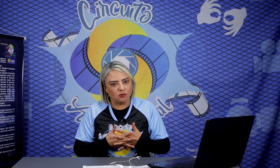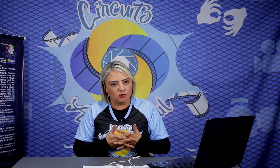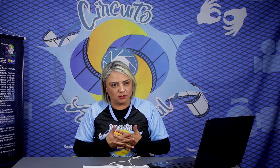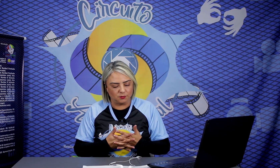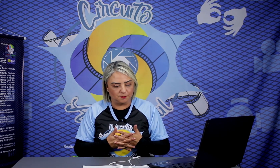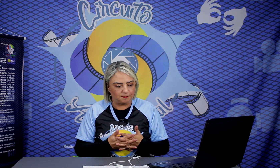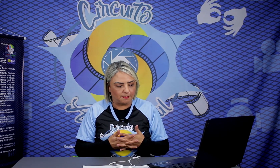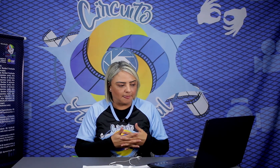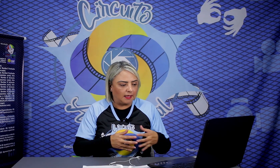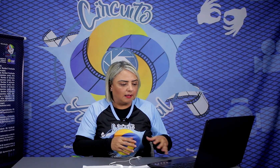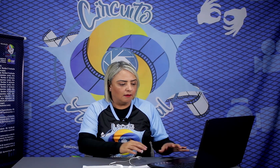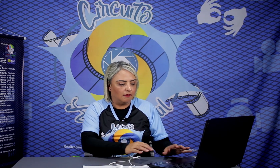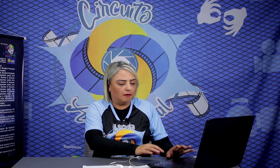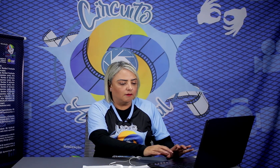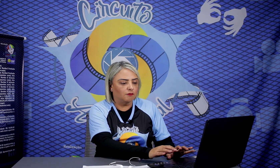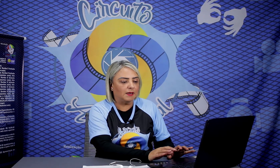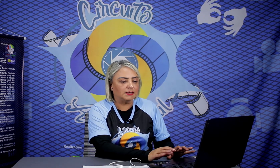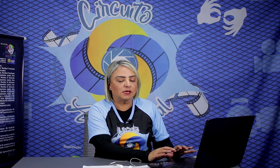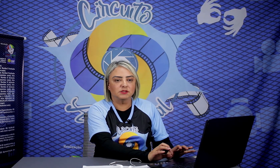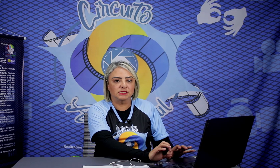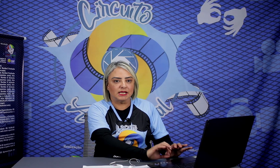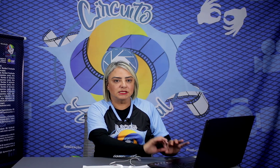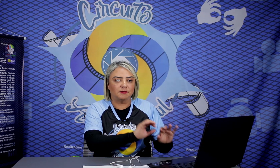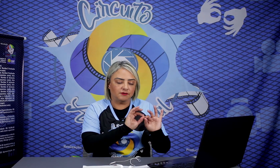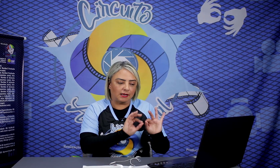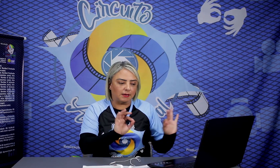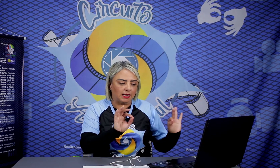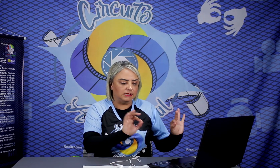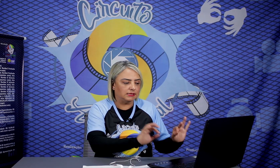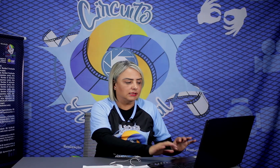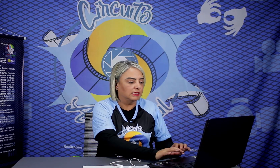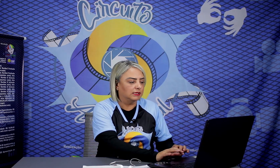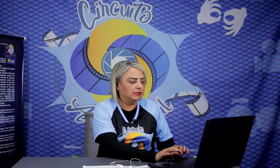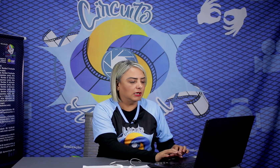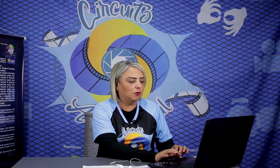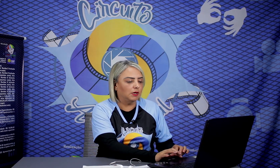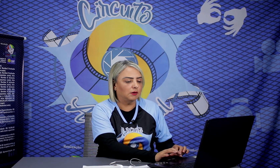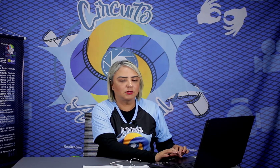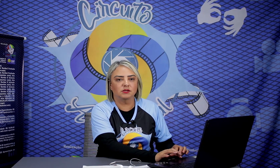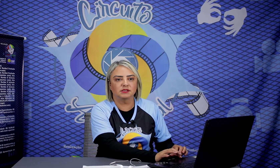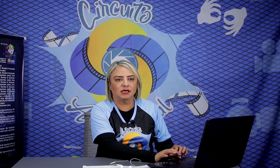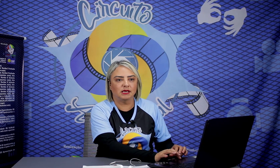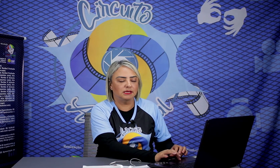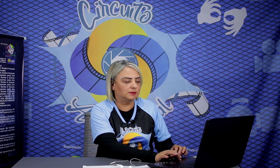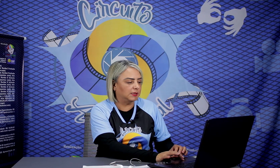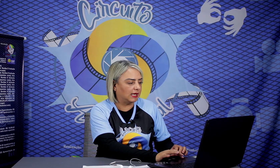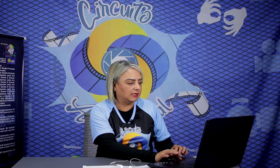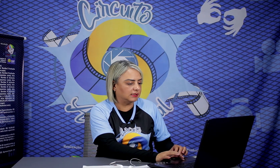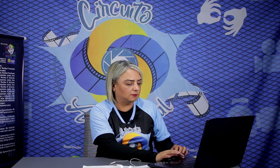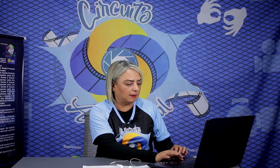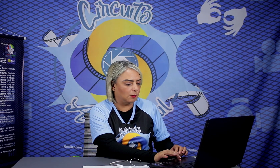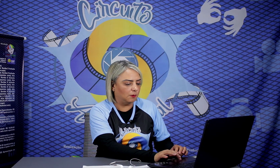teórico. Eu vou passar uns slides para ficar mais tranquila a nossa explicação, tá bom?